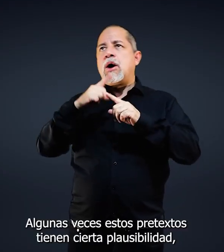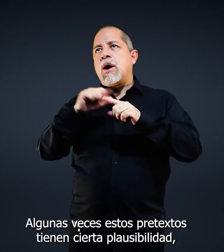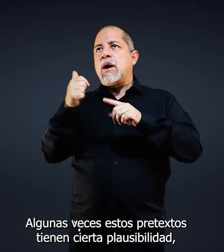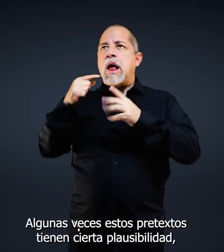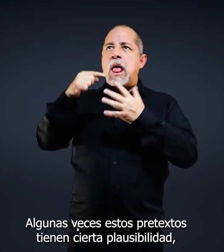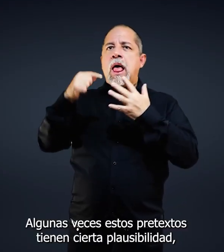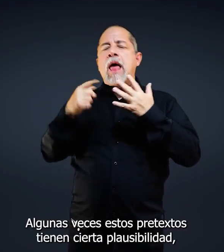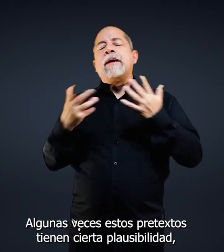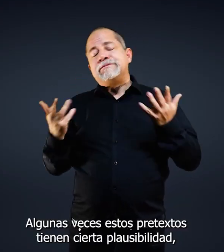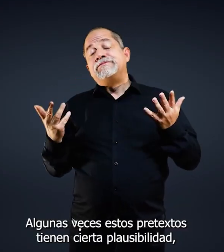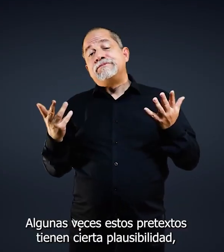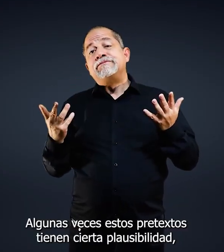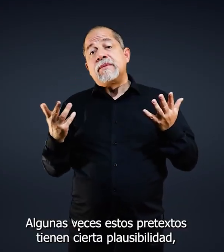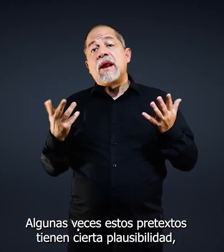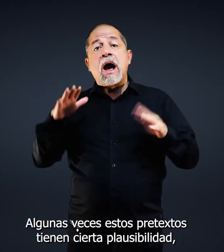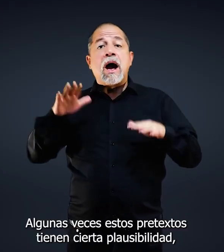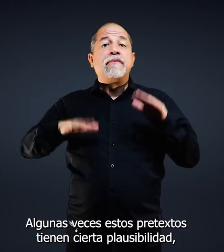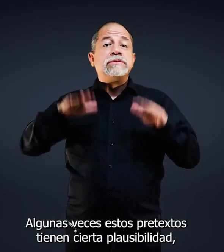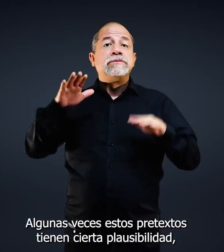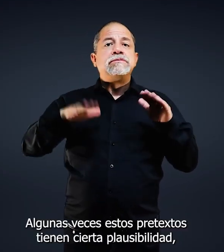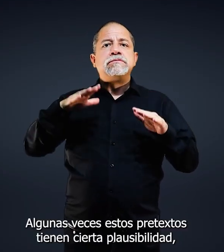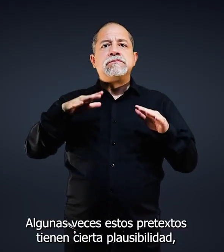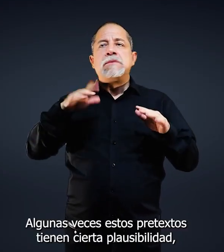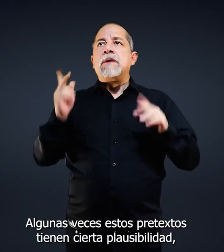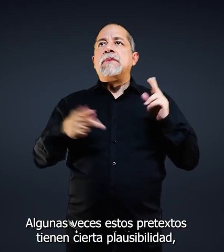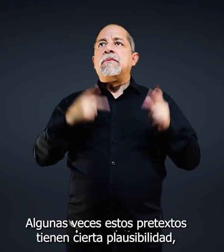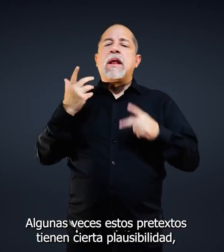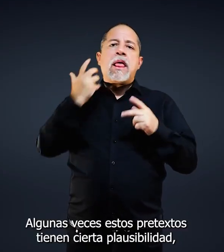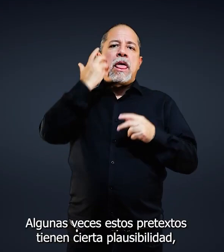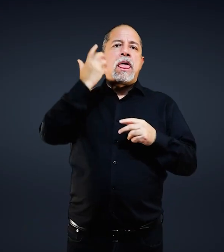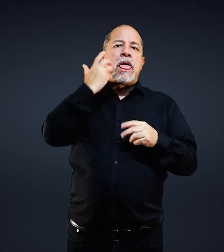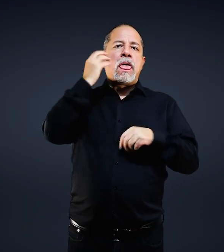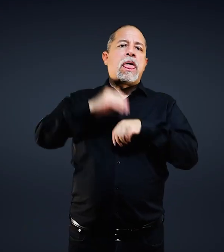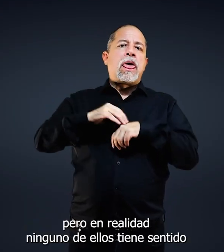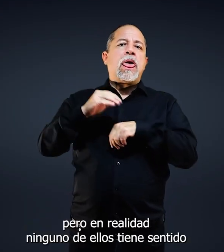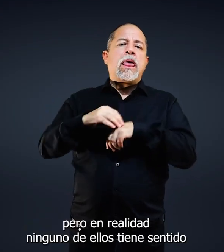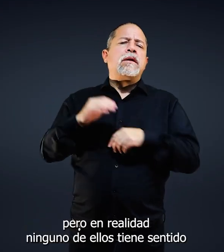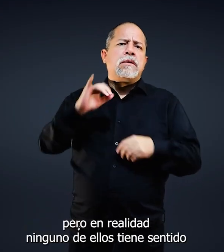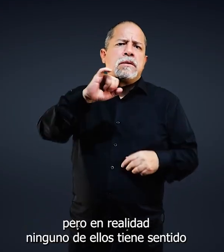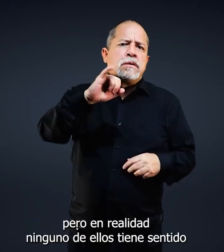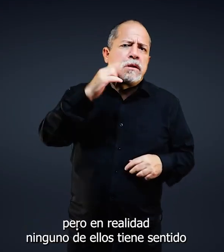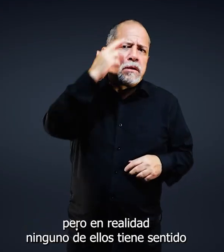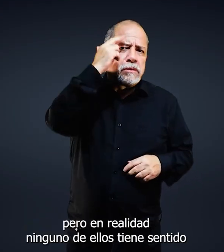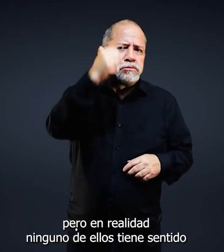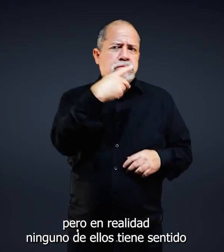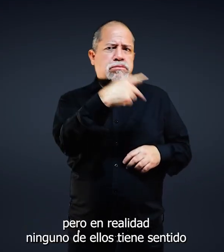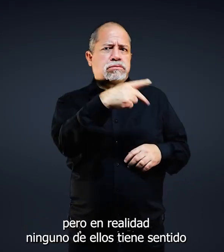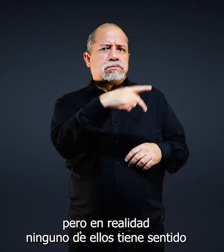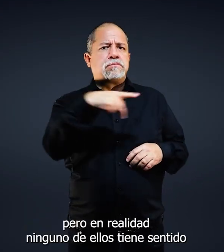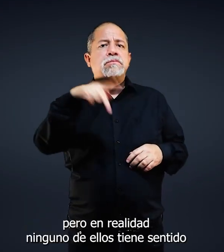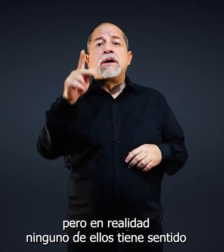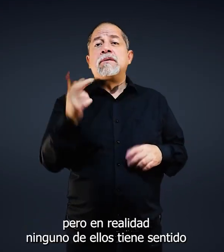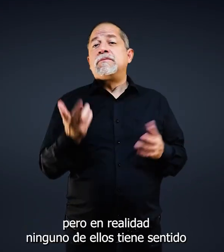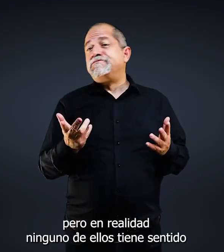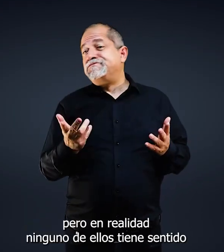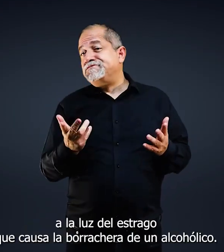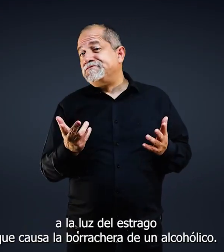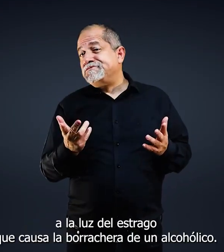estos pretextos tienen cierta Plausibilidad. pero en realidad Ninguno de ellos tiene sentido a la luz del